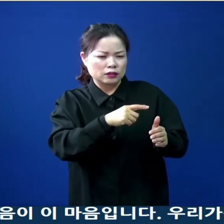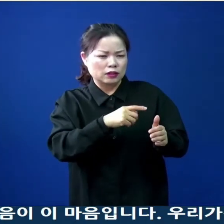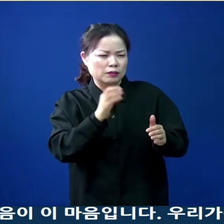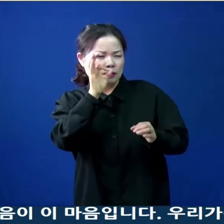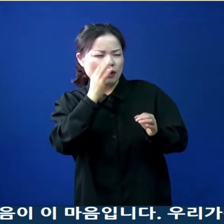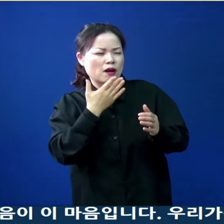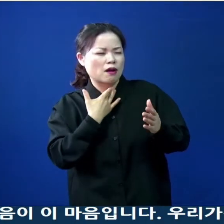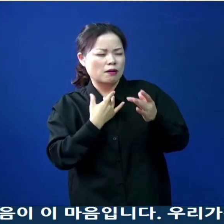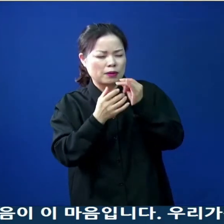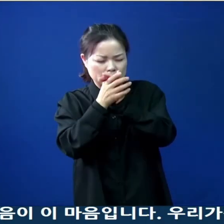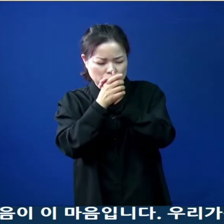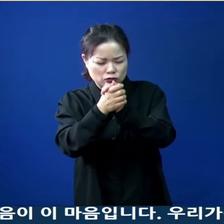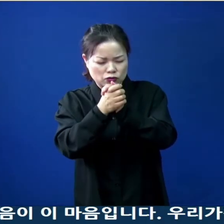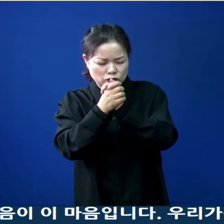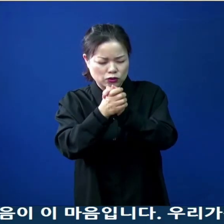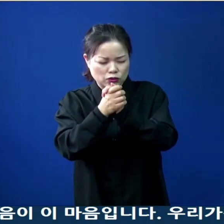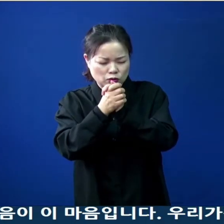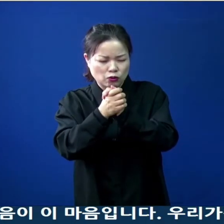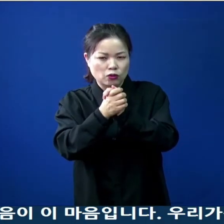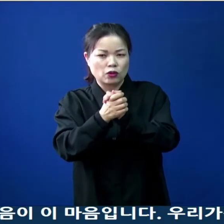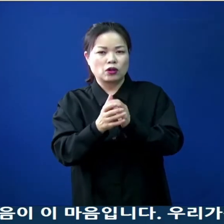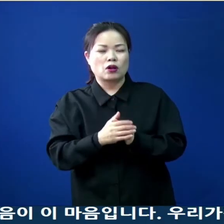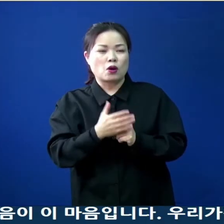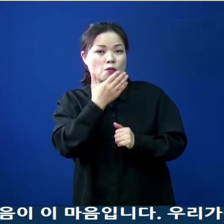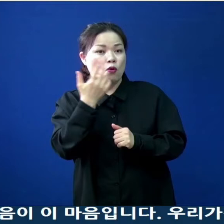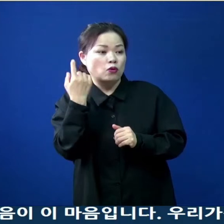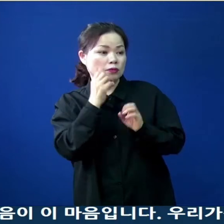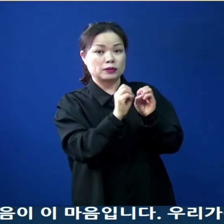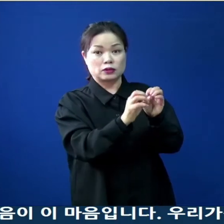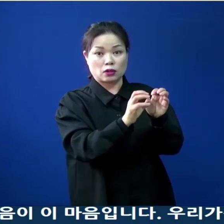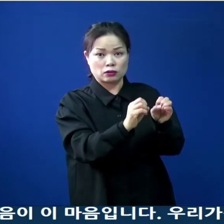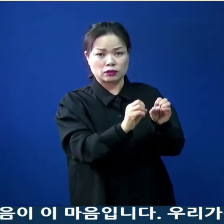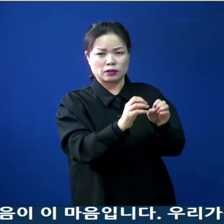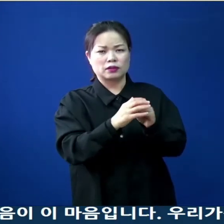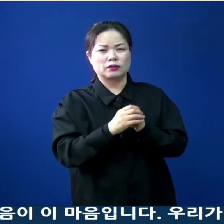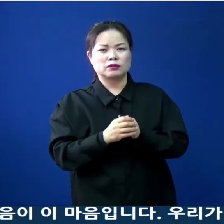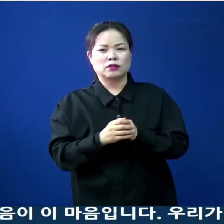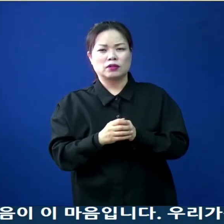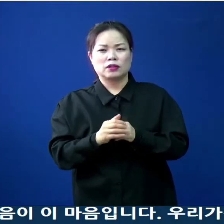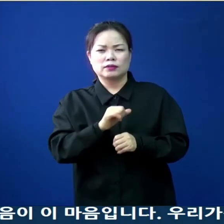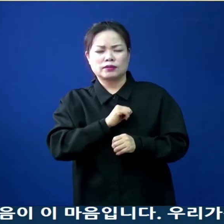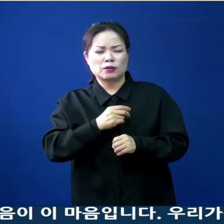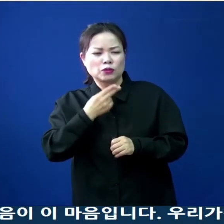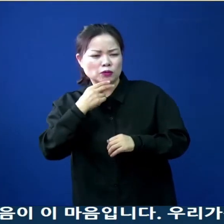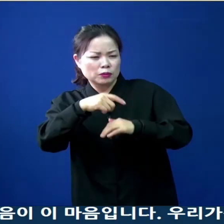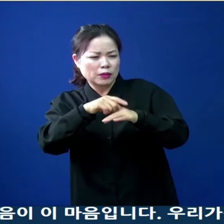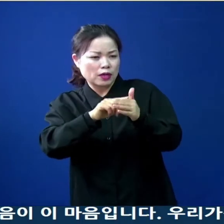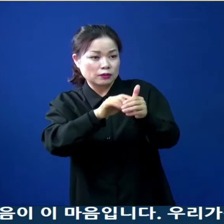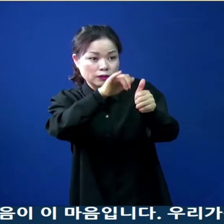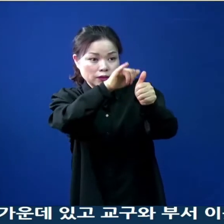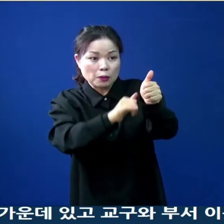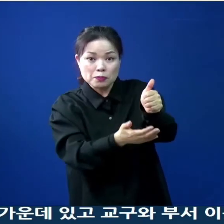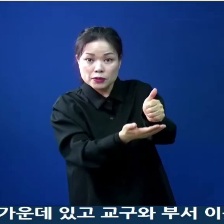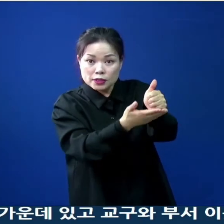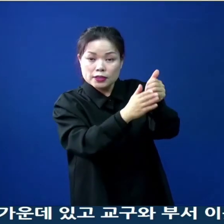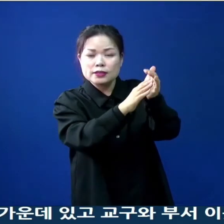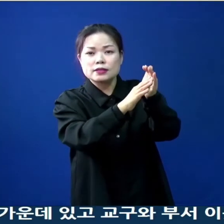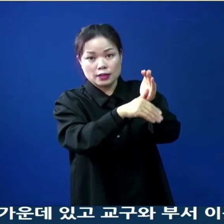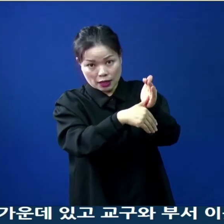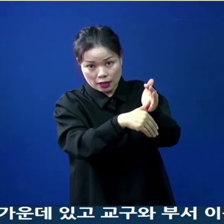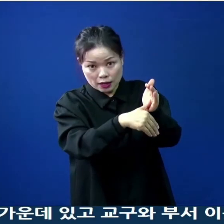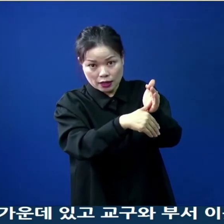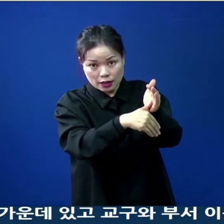마음으로 기도하고, 참을 수 없는 마음으로 복음을 전하며, 참을 수 없는 마음으로 그들을 섬겨줄 때, 그럴